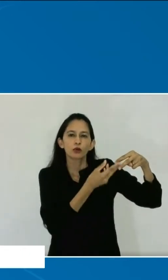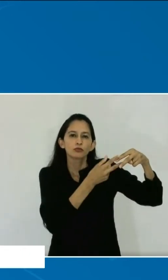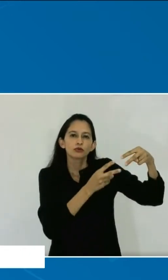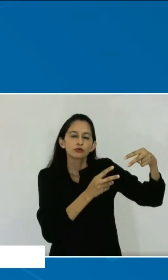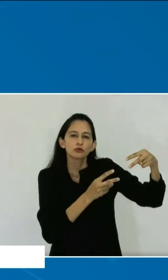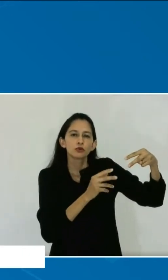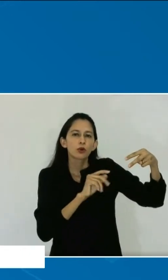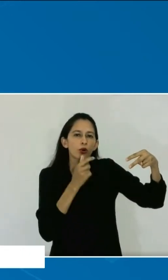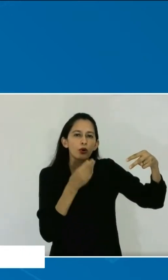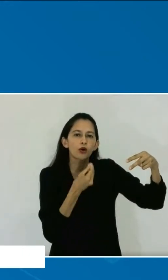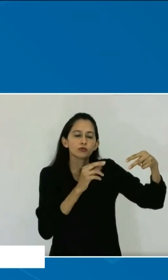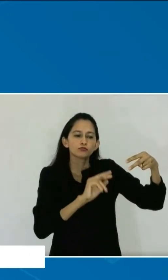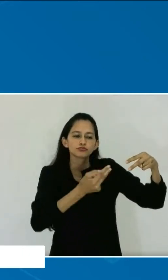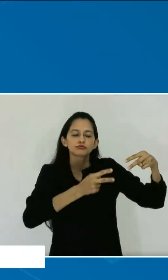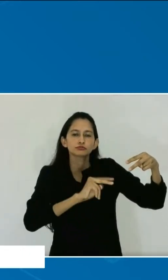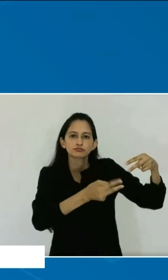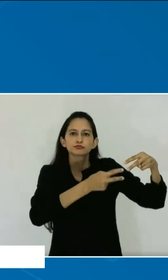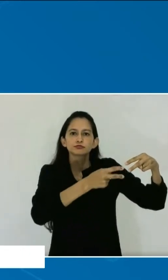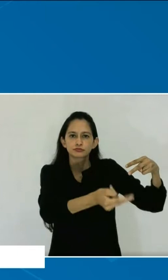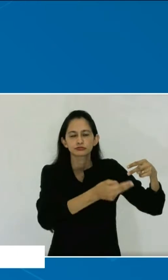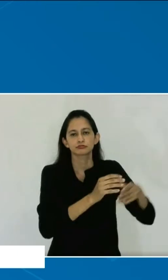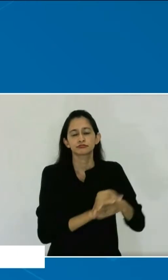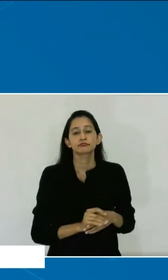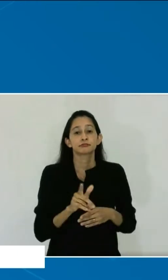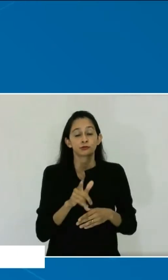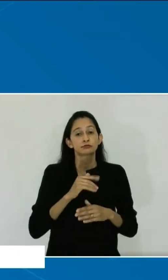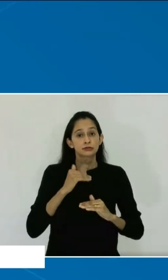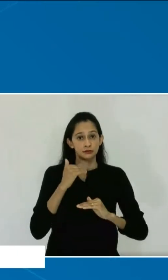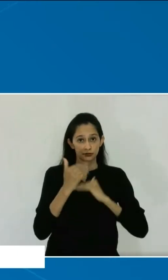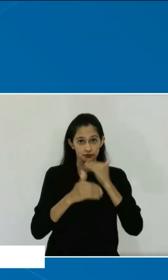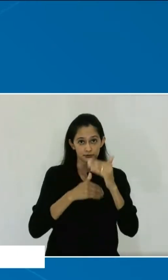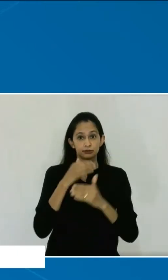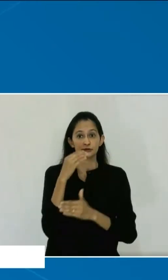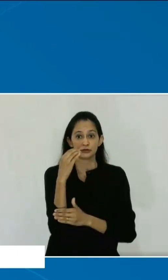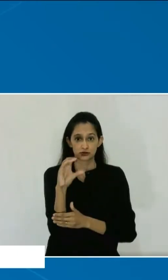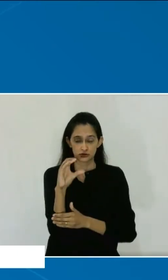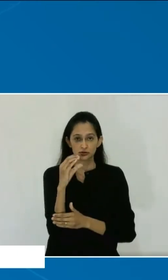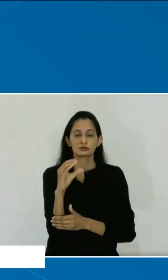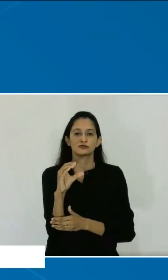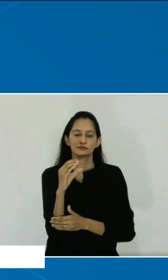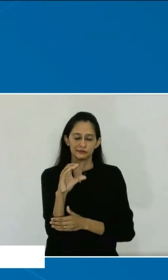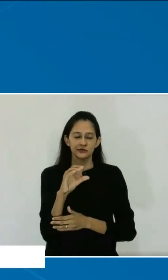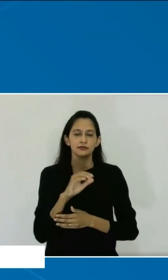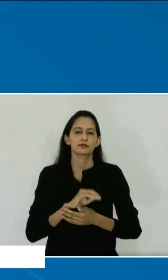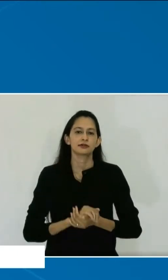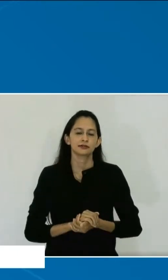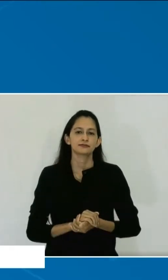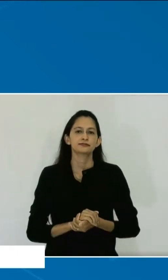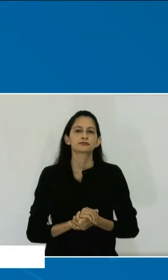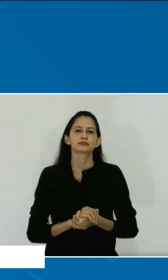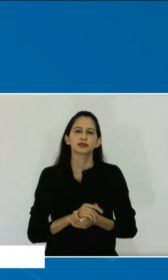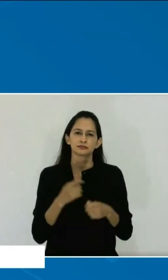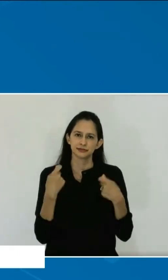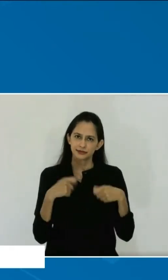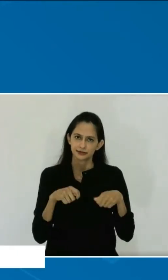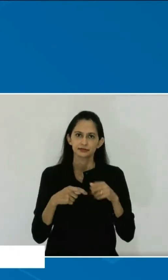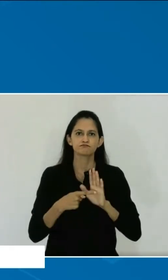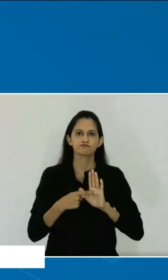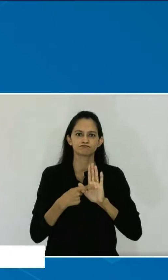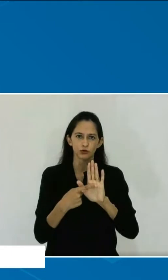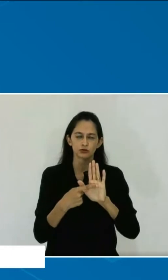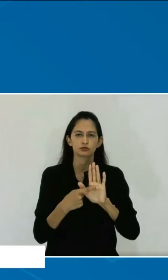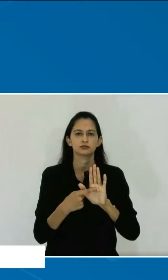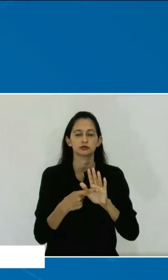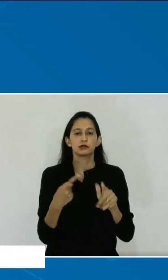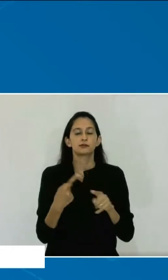Então, esse avanço da ciência, ele precisa ser ressaltado, porque as